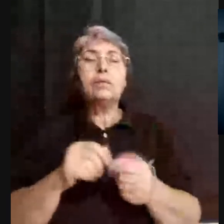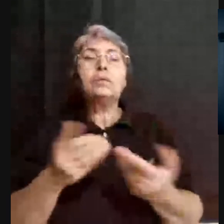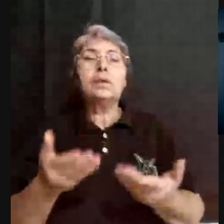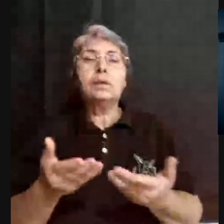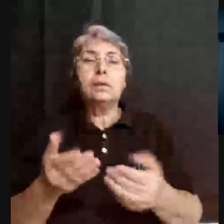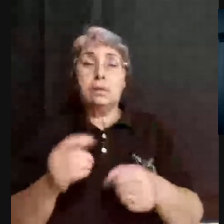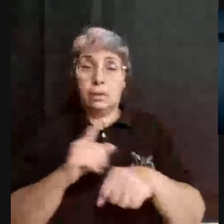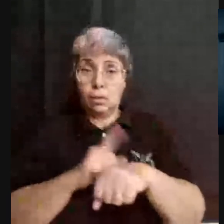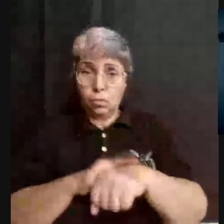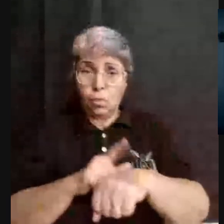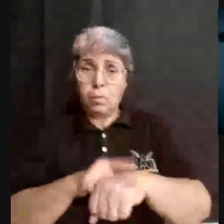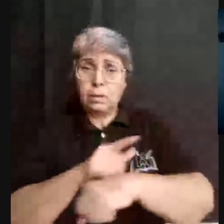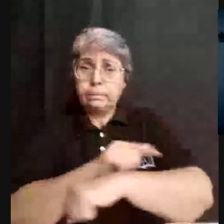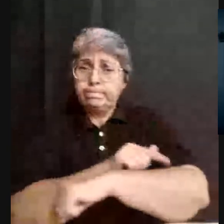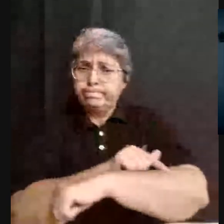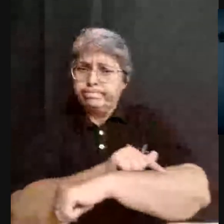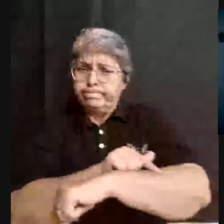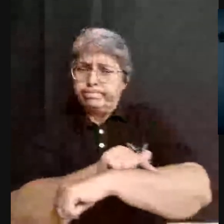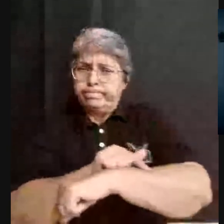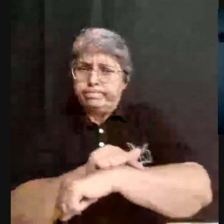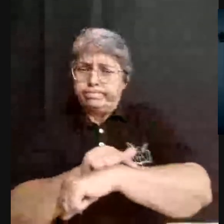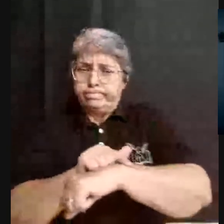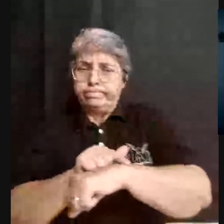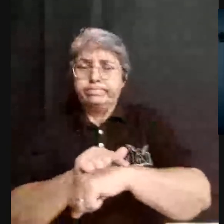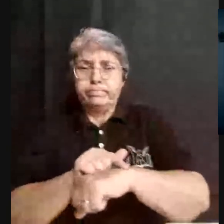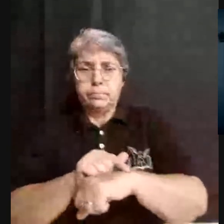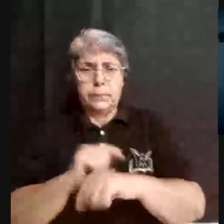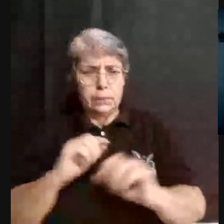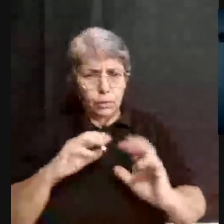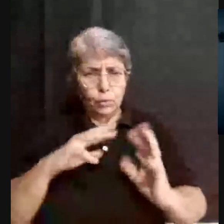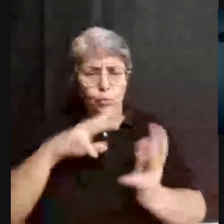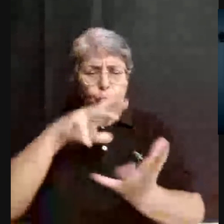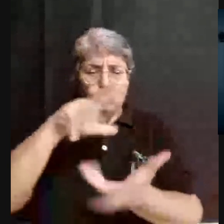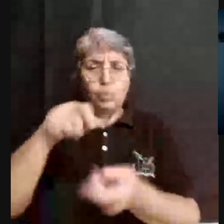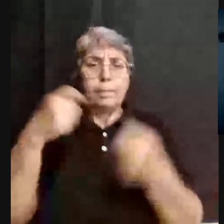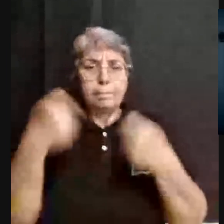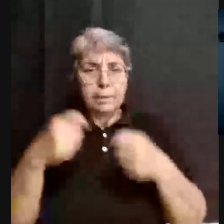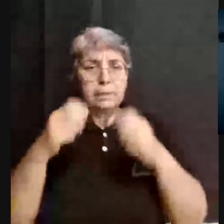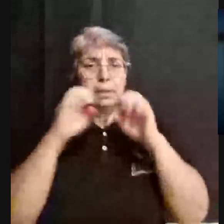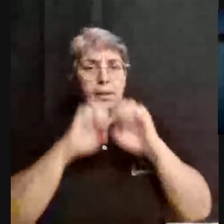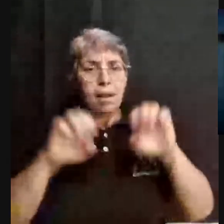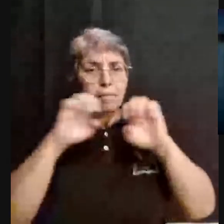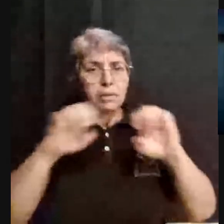e para que enfim o Evangelho seja levado a todas as nações e o nosso Redentor